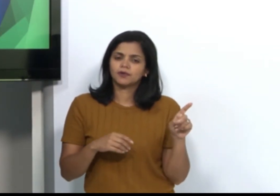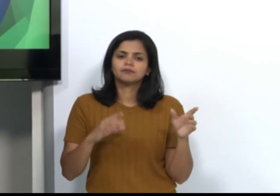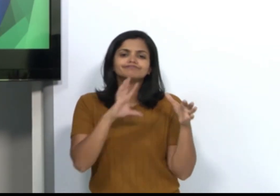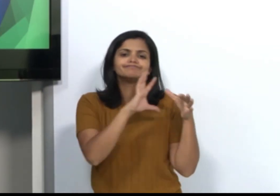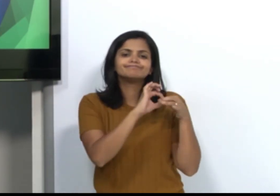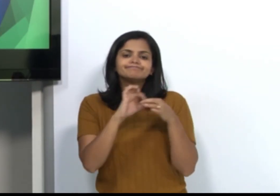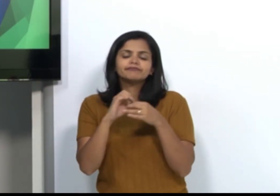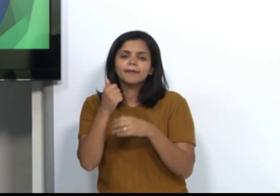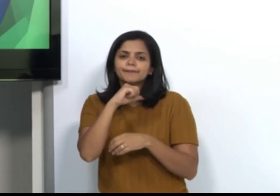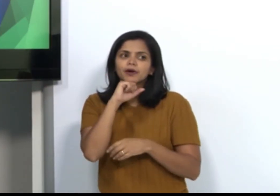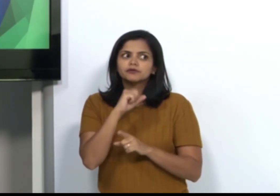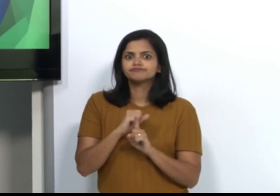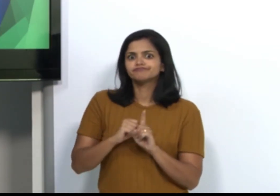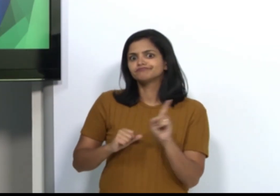Lá, subentende que é a escola.